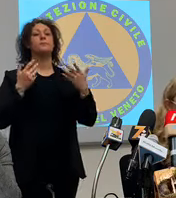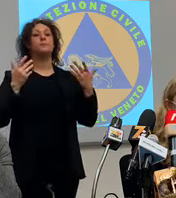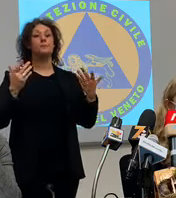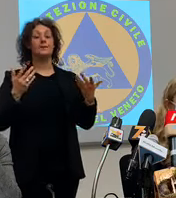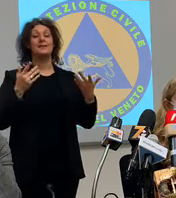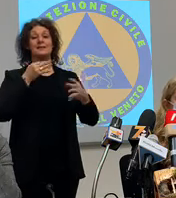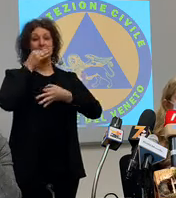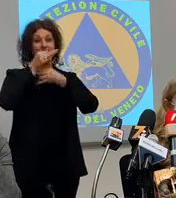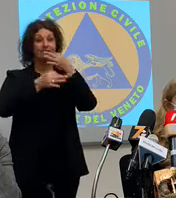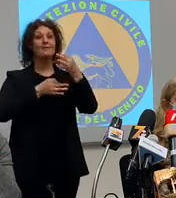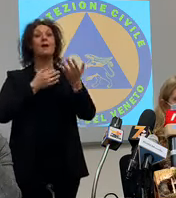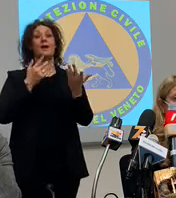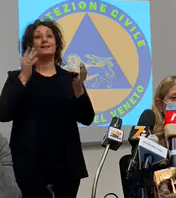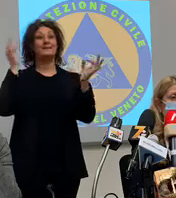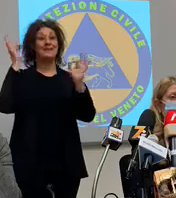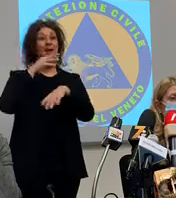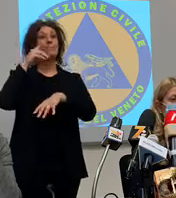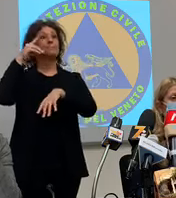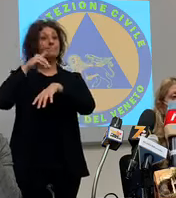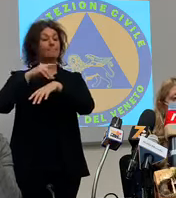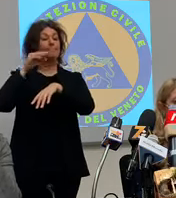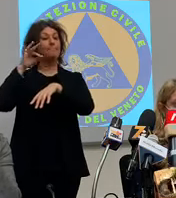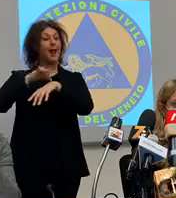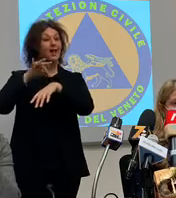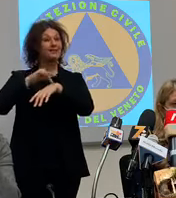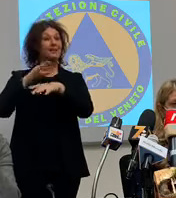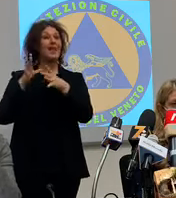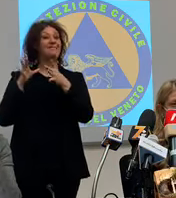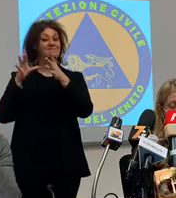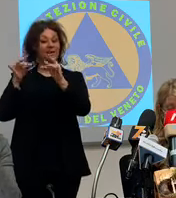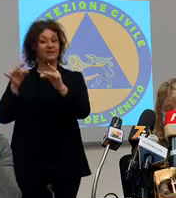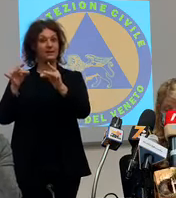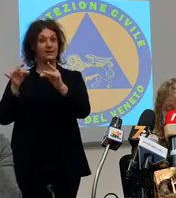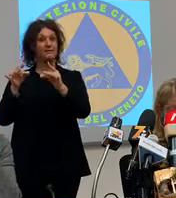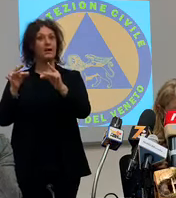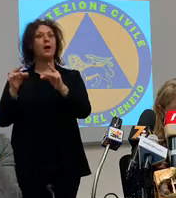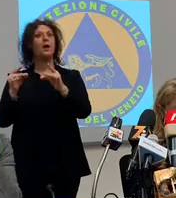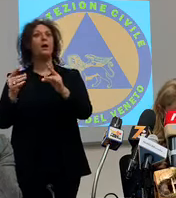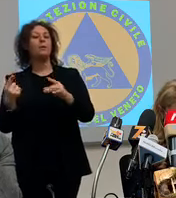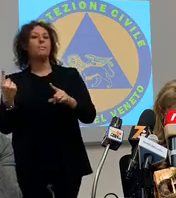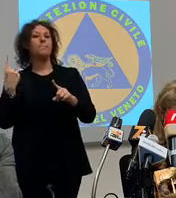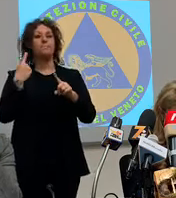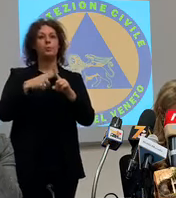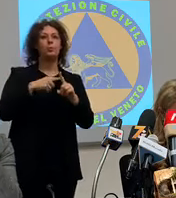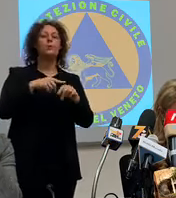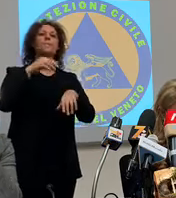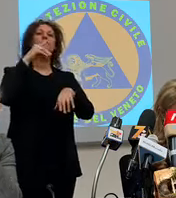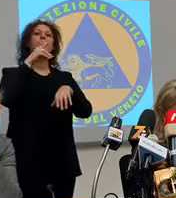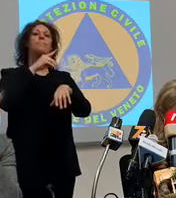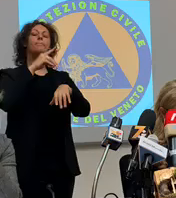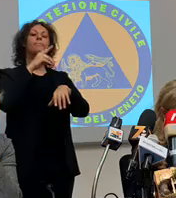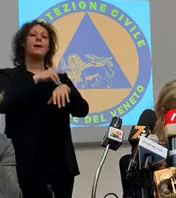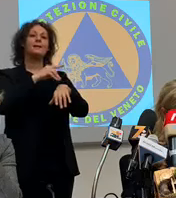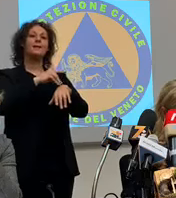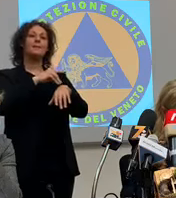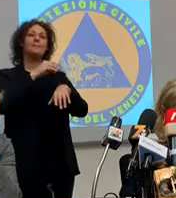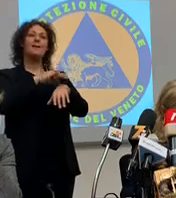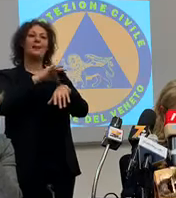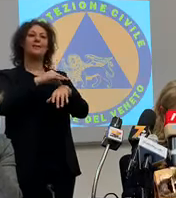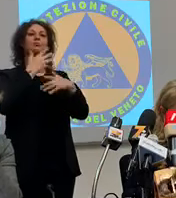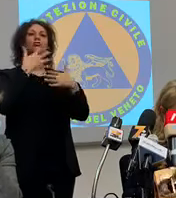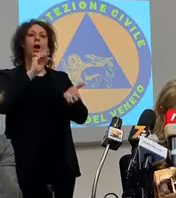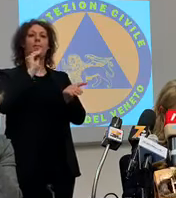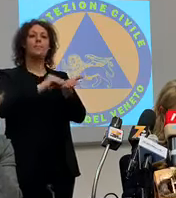si unisce ad una patologia cronica praticamente Questo aumenta e determina l'eccesso di mortalità Questo